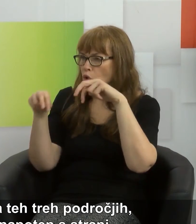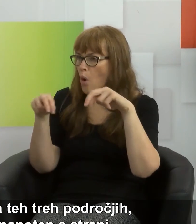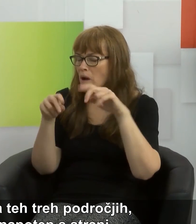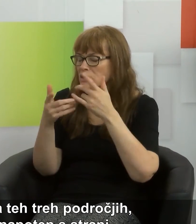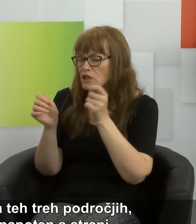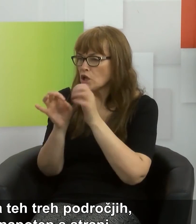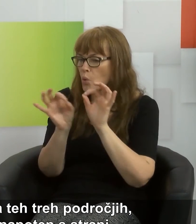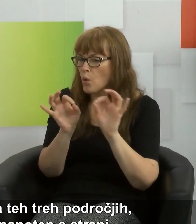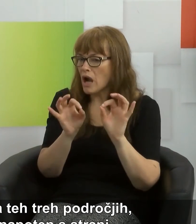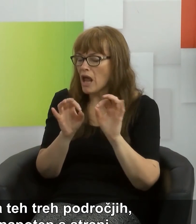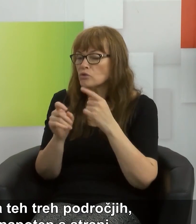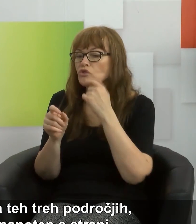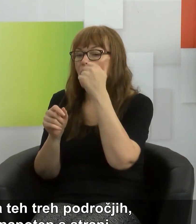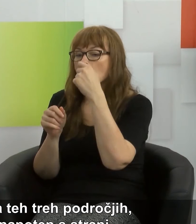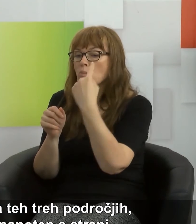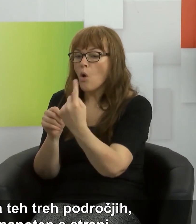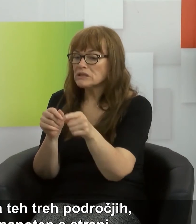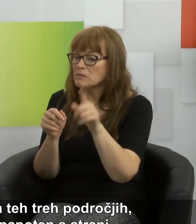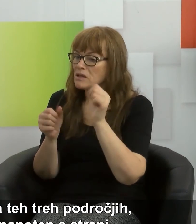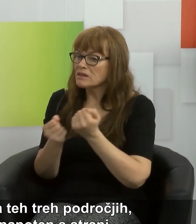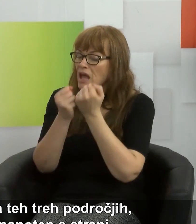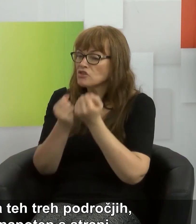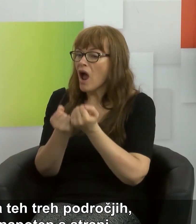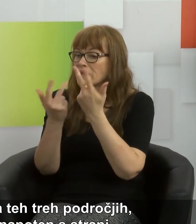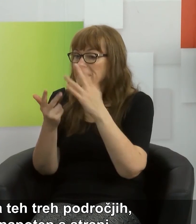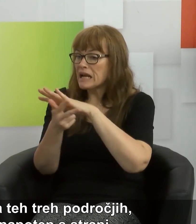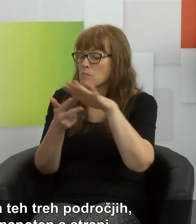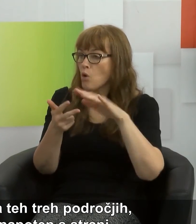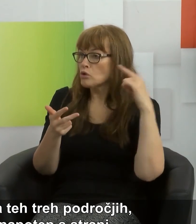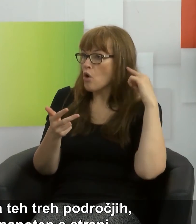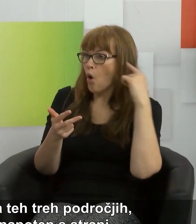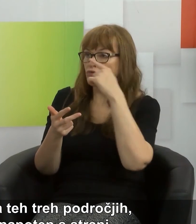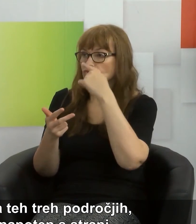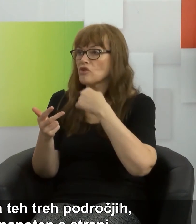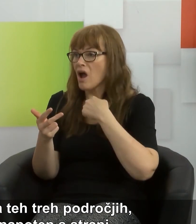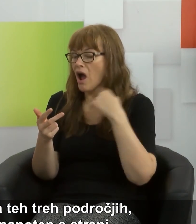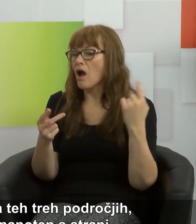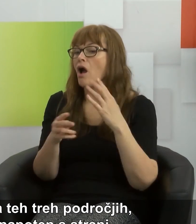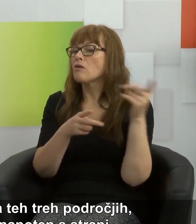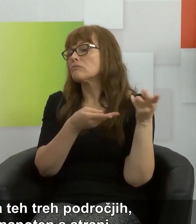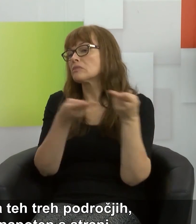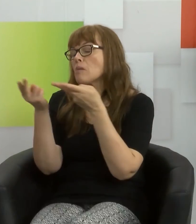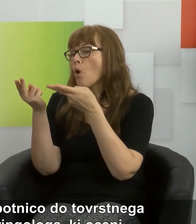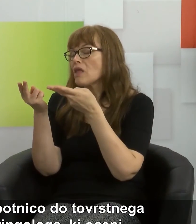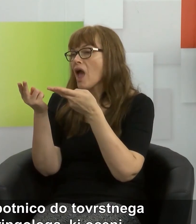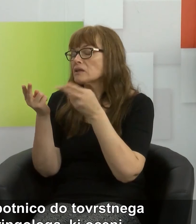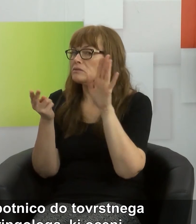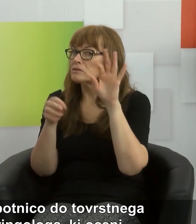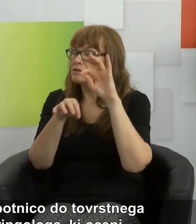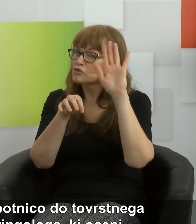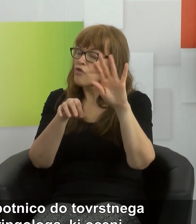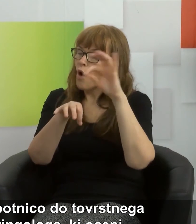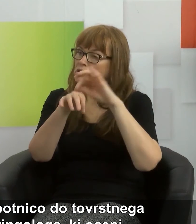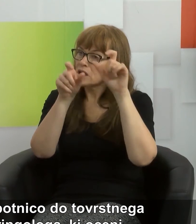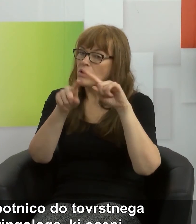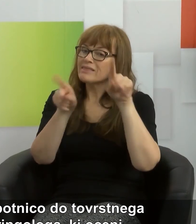Če ima posameznik težave na teh treh področjih, obišče oziroma je napoten strani svojega zdravnika